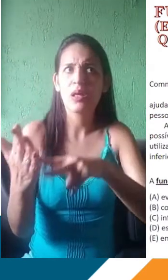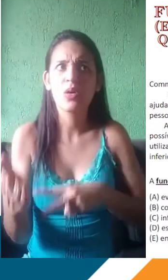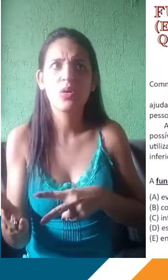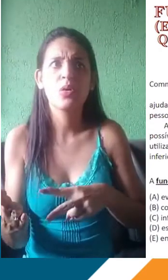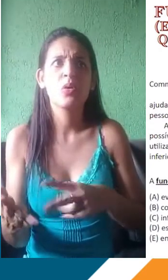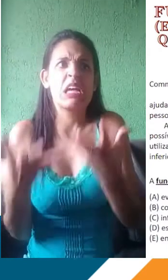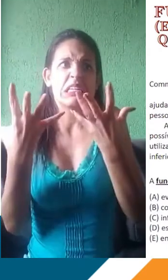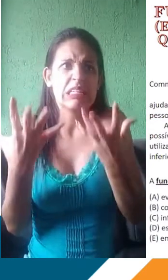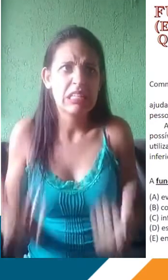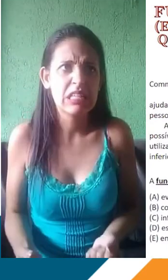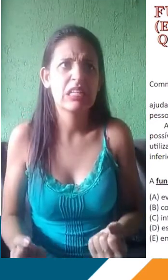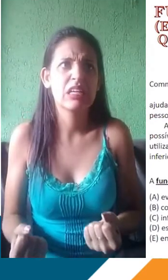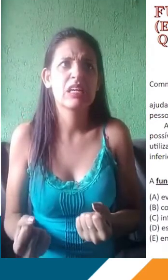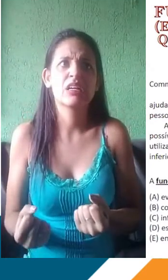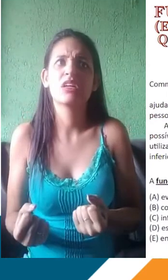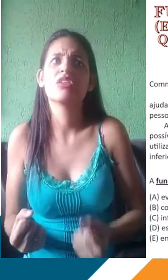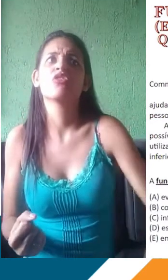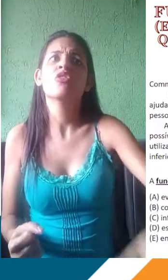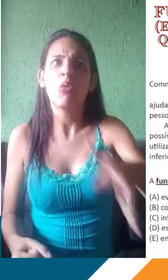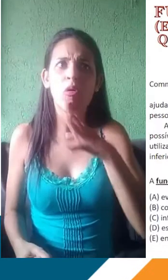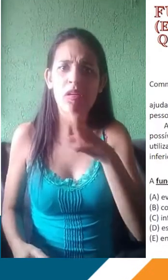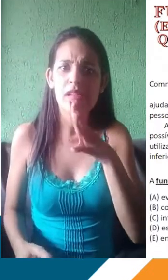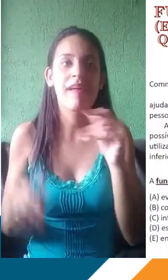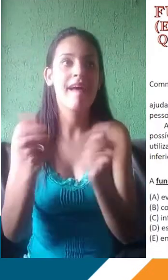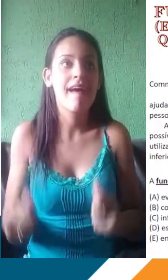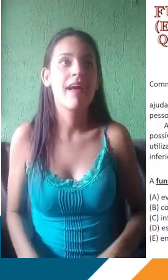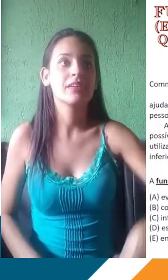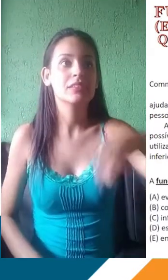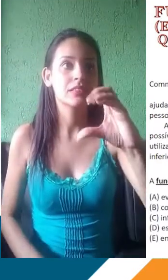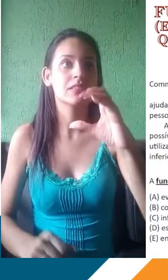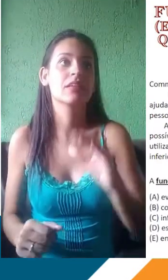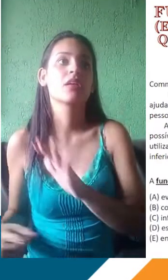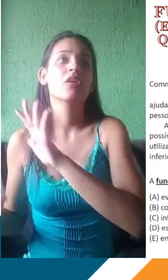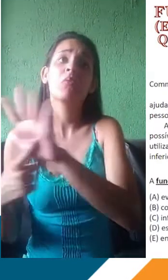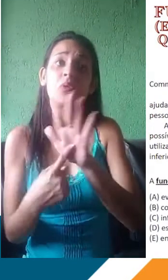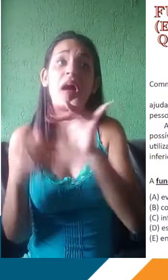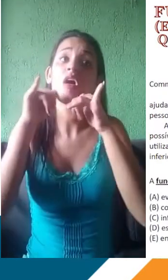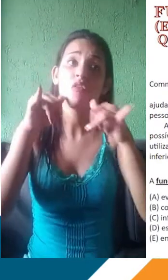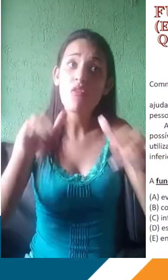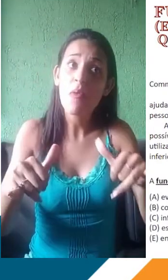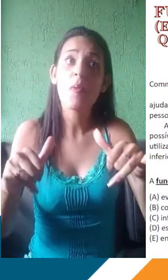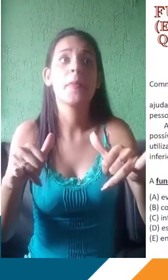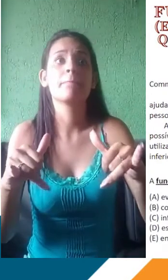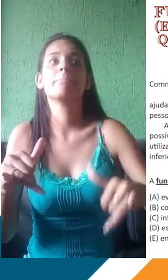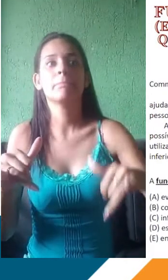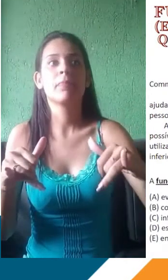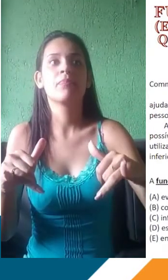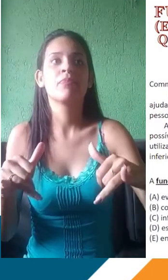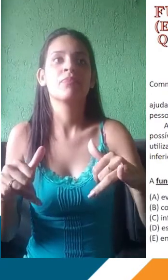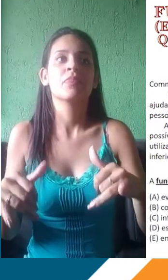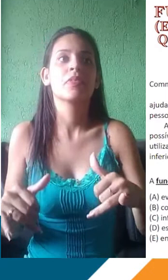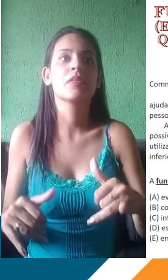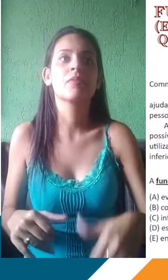o acesso às imagens por meio da descrição do modo como acessá-las. D, estabelecer interlocução com o